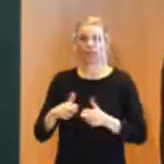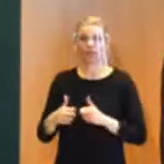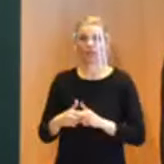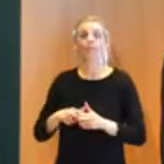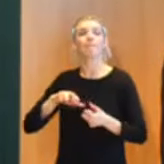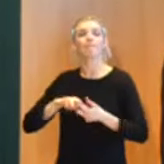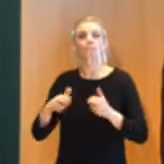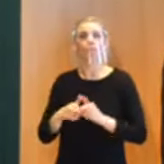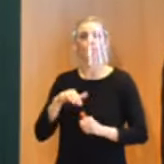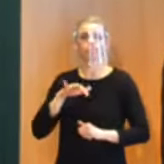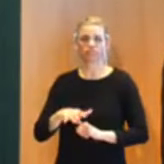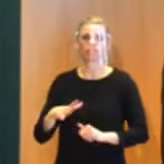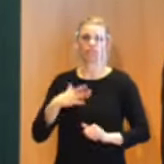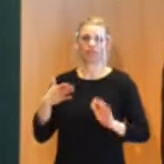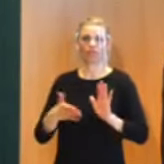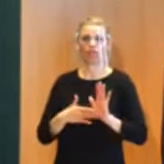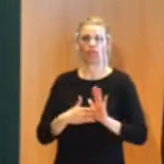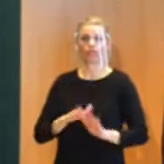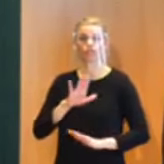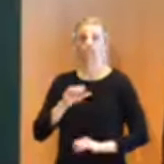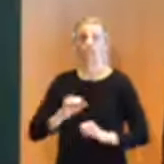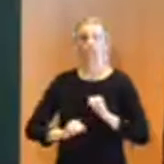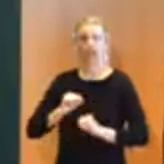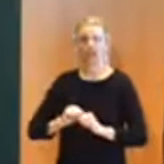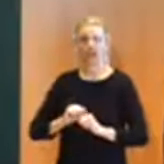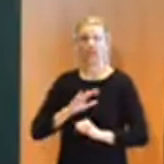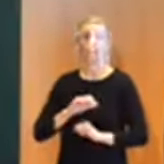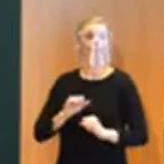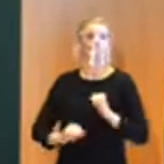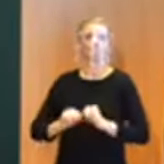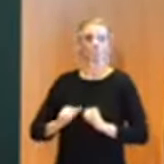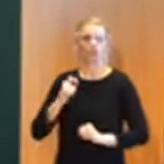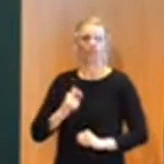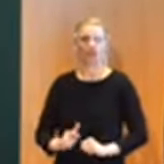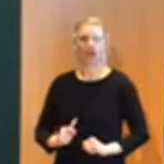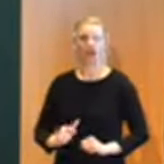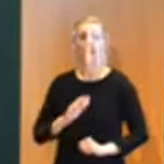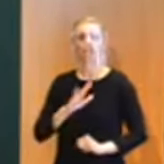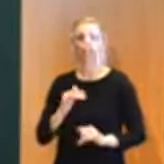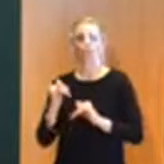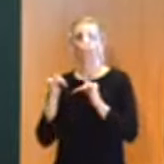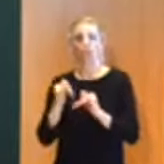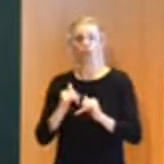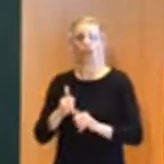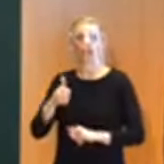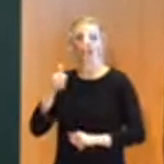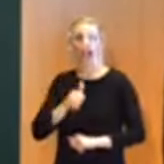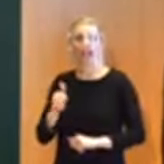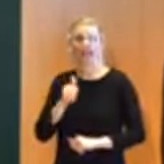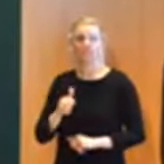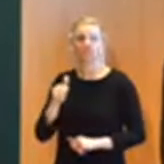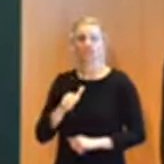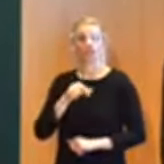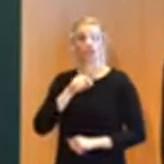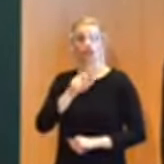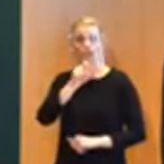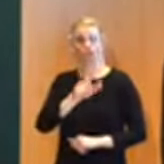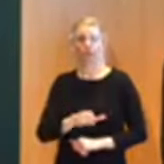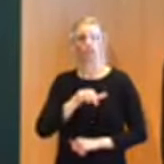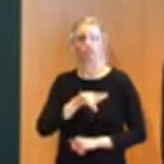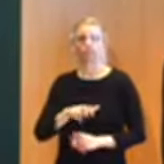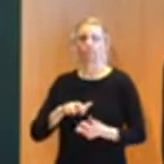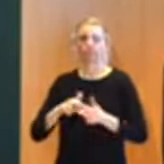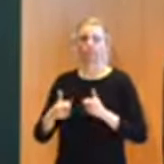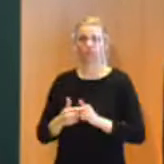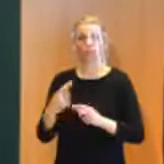Matovič. Igor Matovič so svojím správaním, so svojou povahou, so svojimi útokmi a agresiou, on je problém, aj